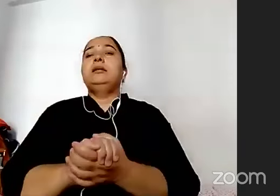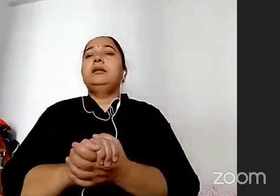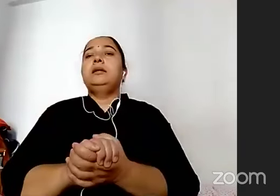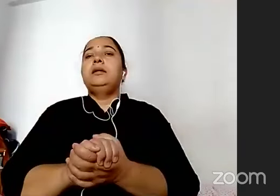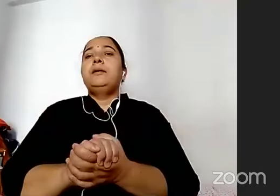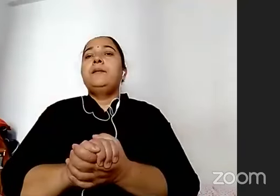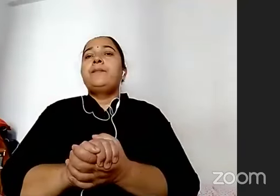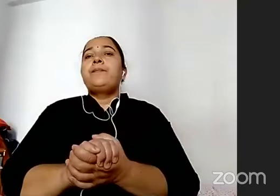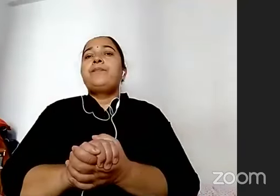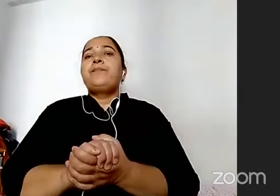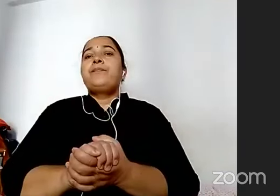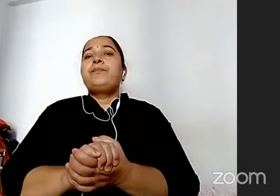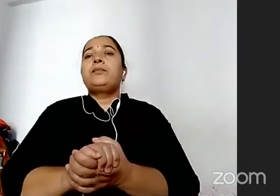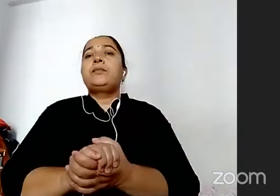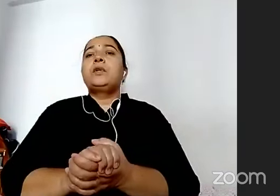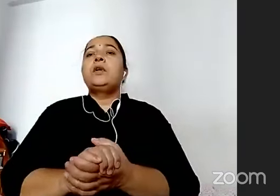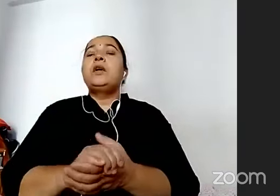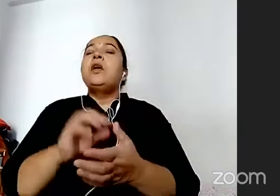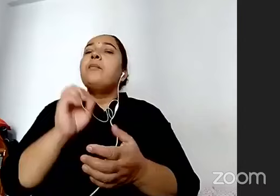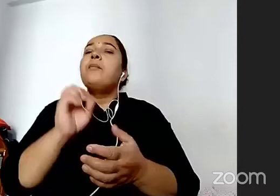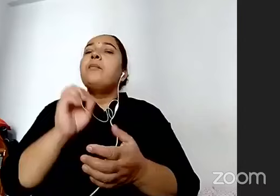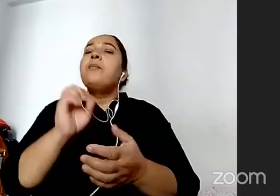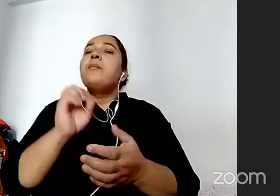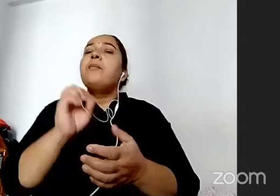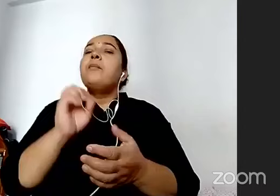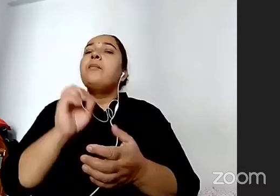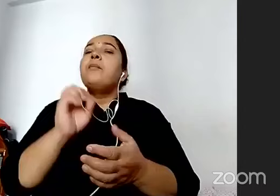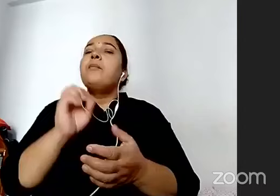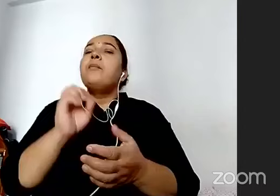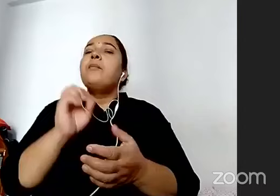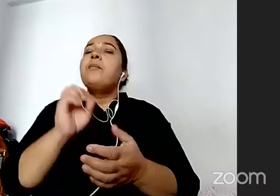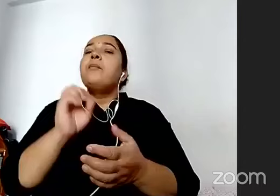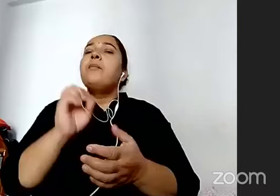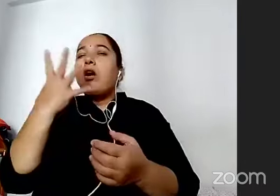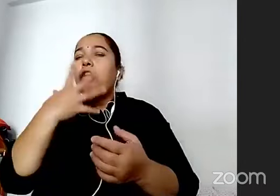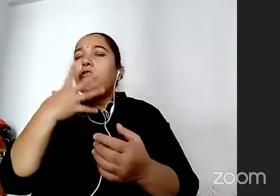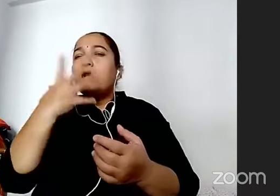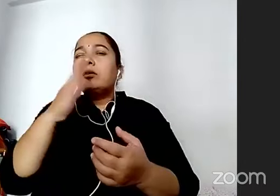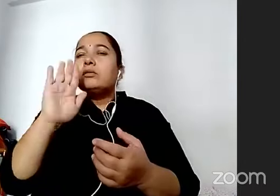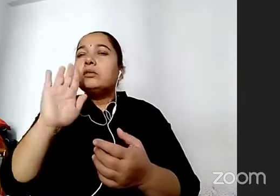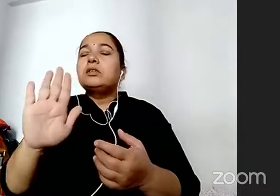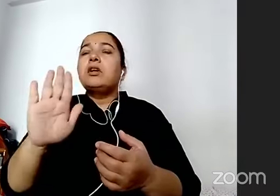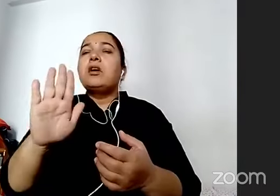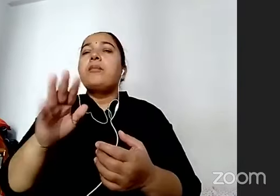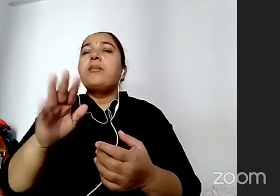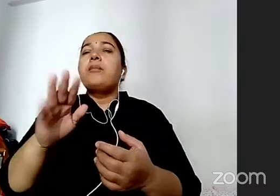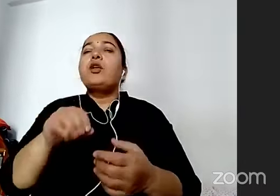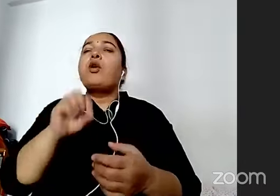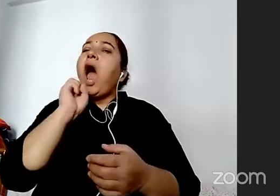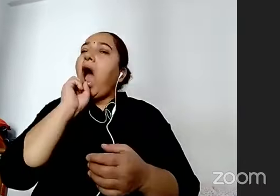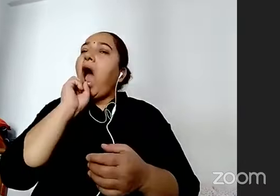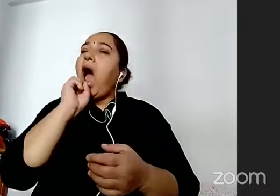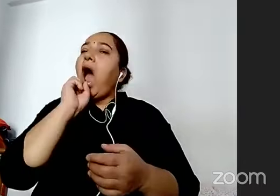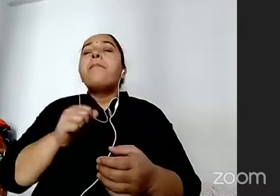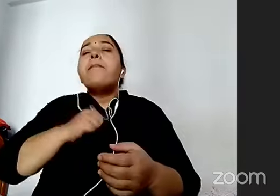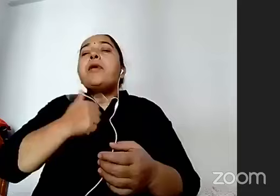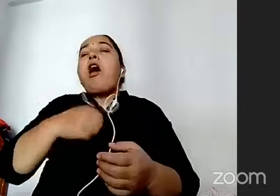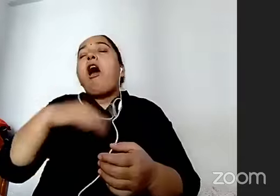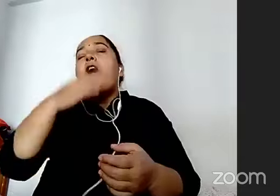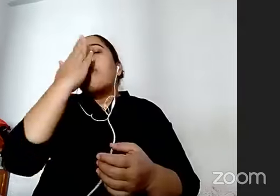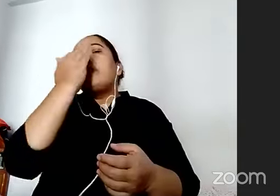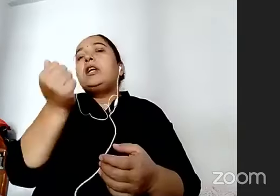अलि म क्षमा चाहन्छु, मेरो स्वर अलि मेरो आफ्नो पर्सनल कारणले गर्दाखेरि पनि मेरो स्वरमा अलिकति गाह्रो